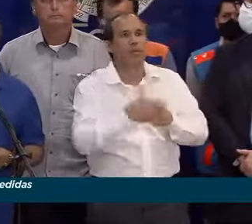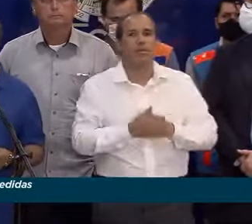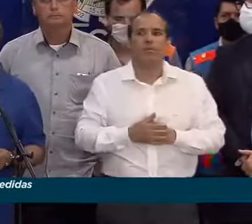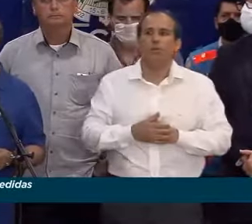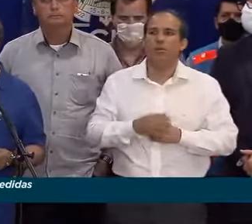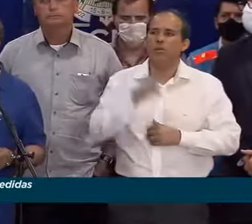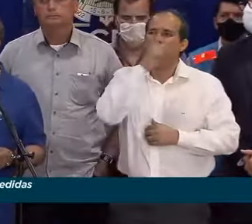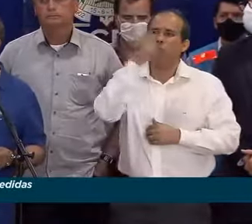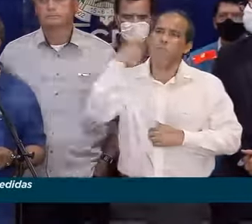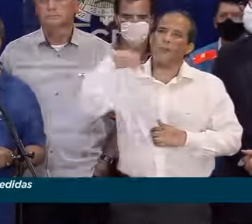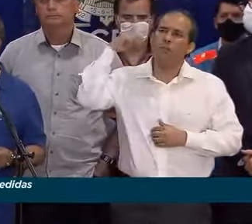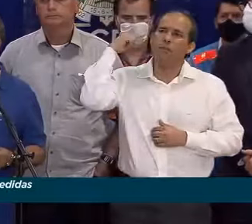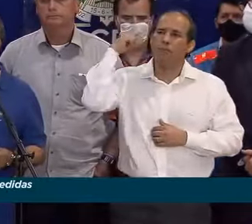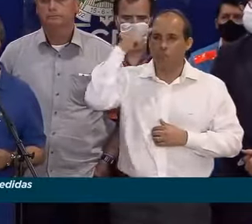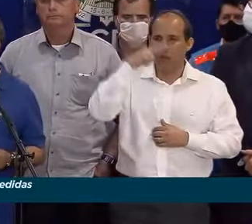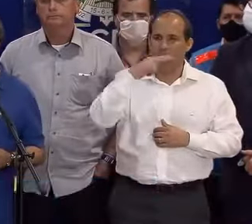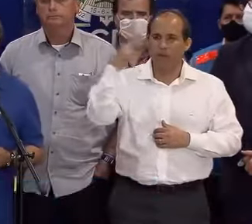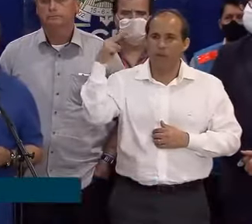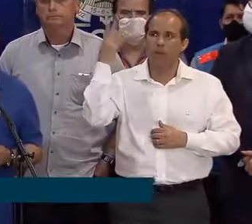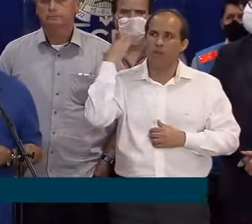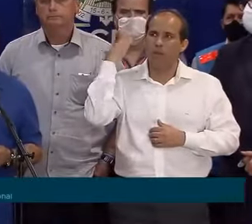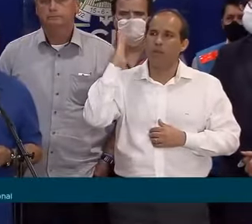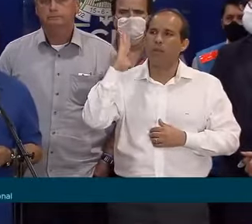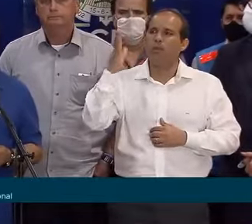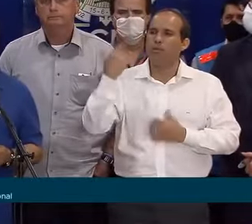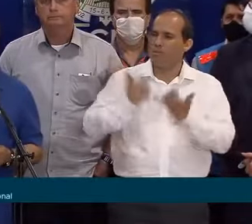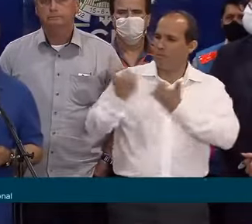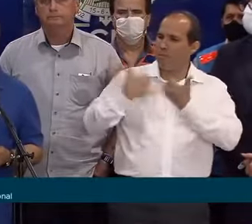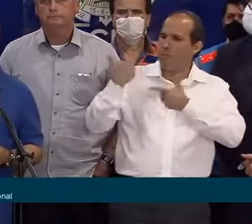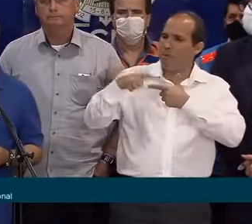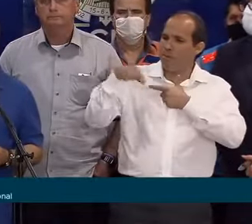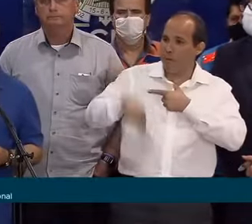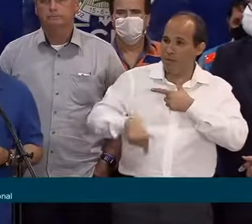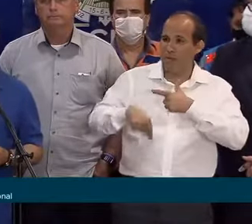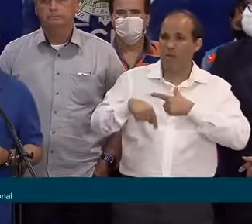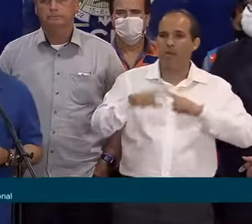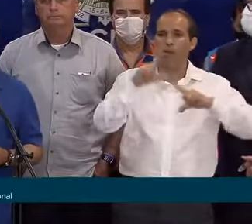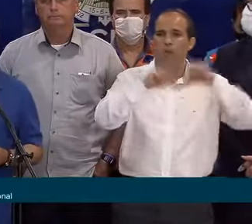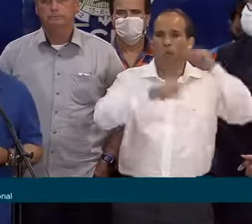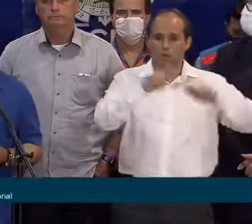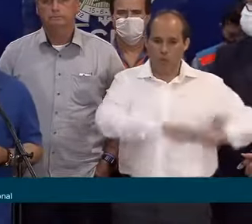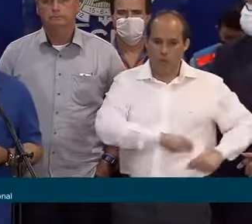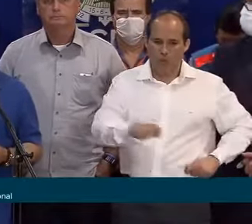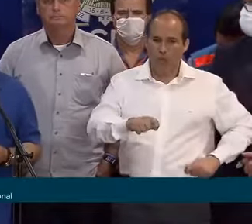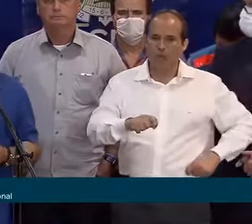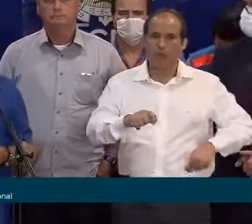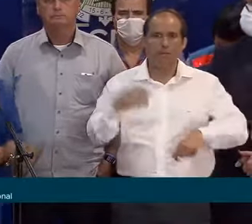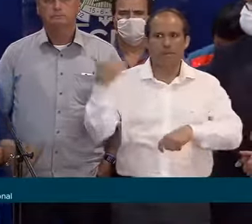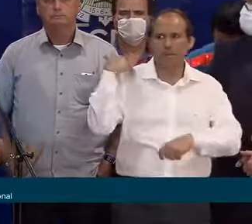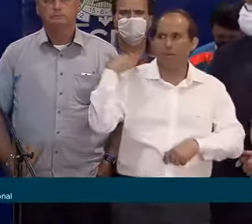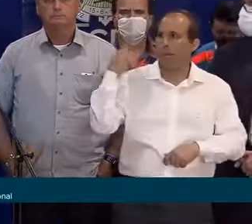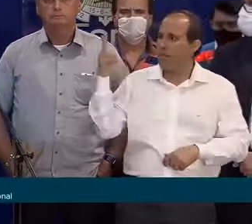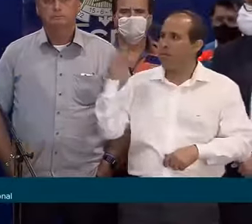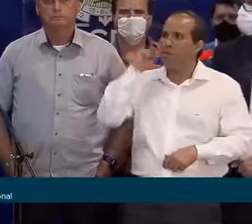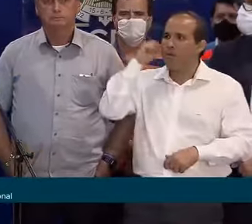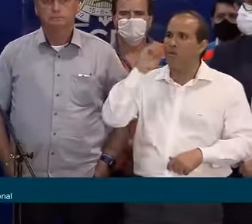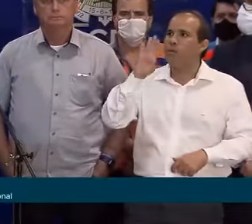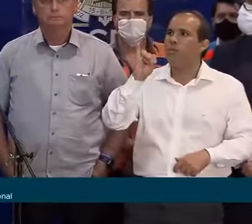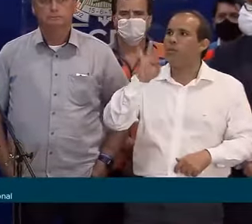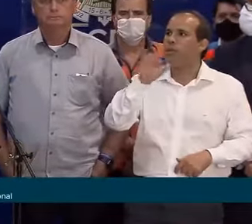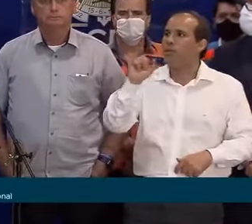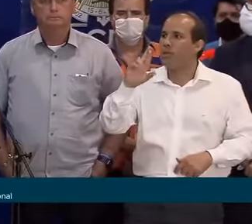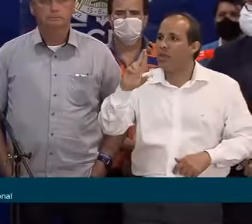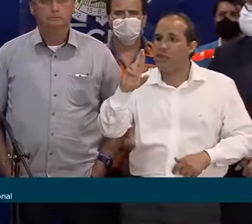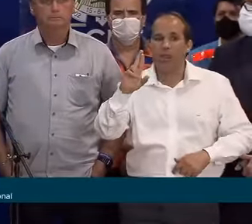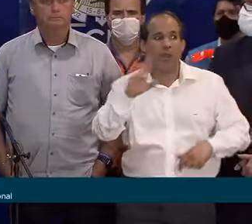domingo atrasado, nós temos notícia dos problemas aqui do Acre. Fomos acionados pelo senador Bittar, que